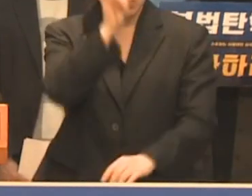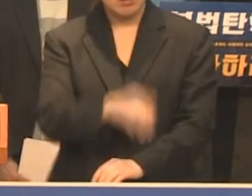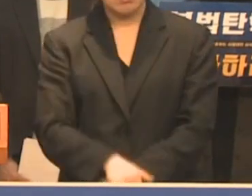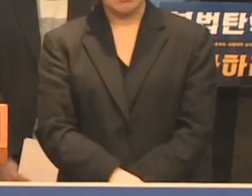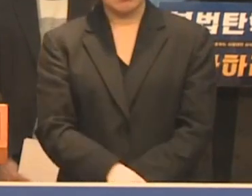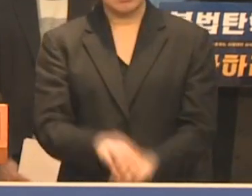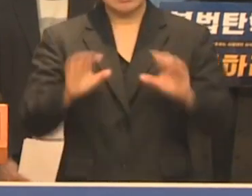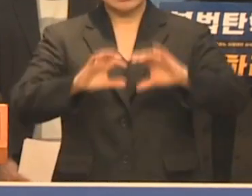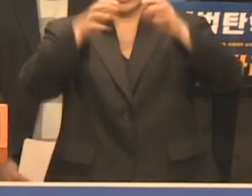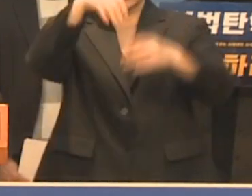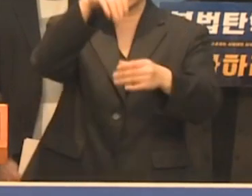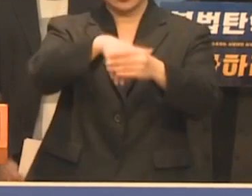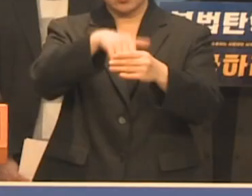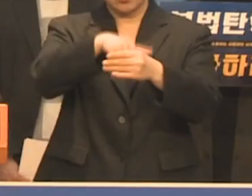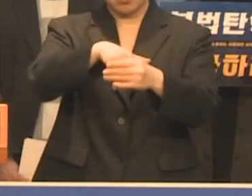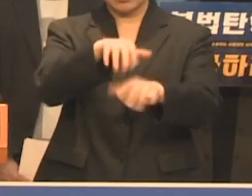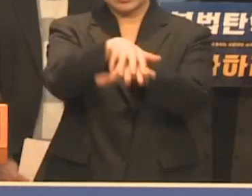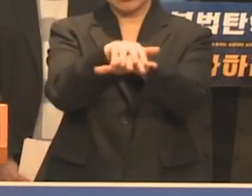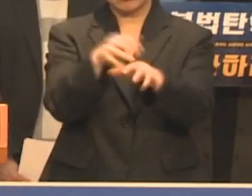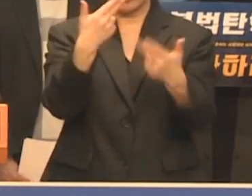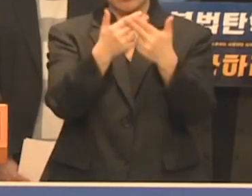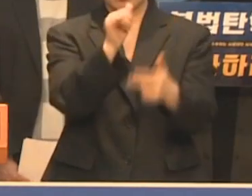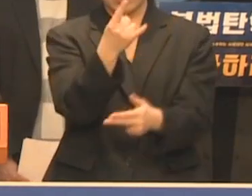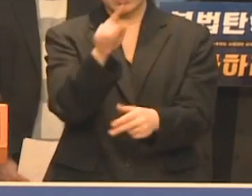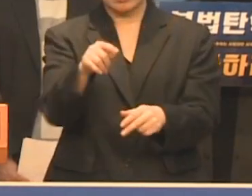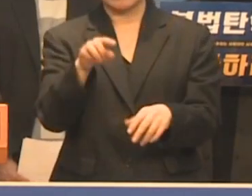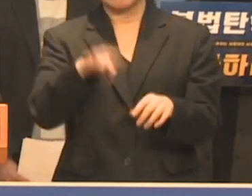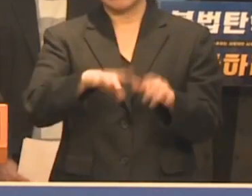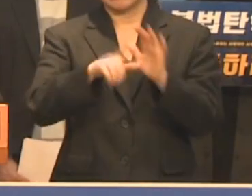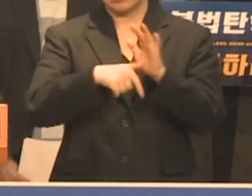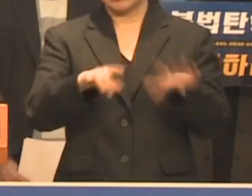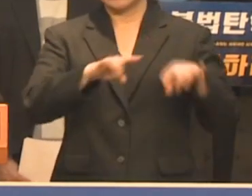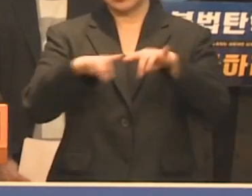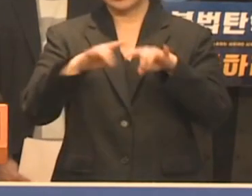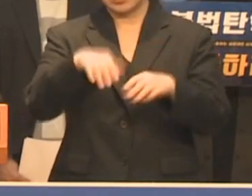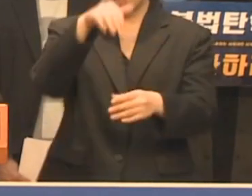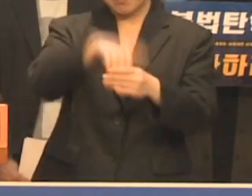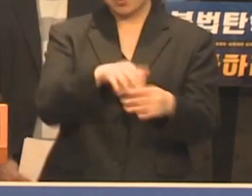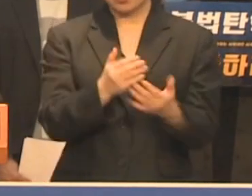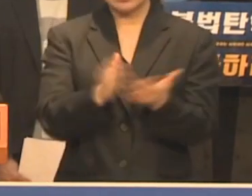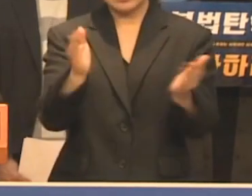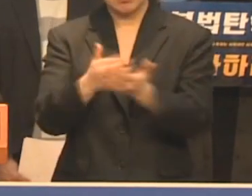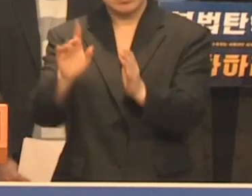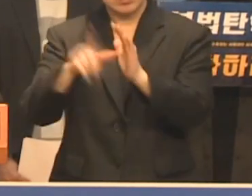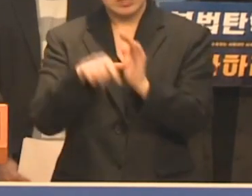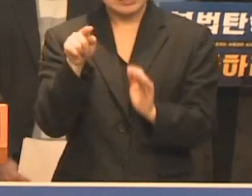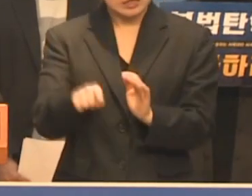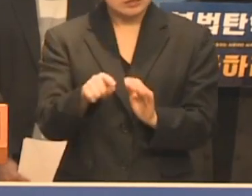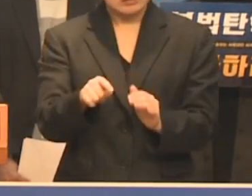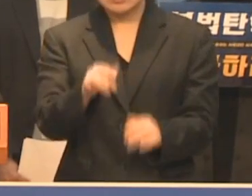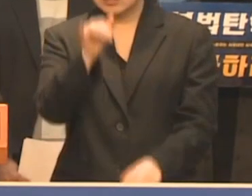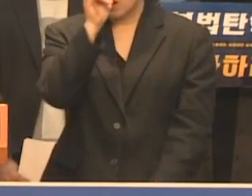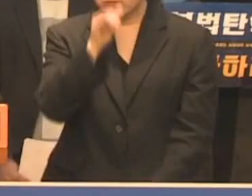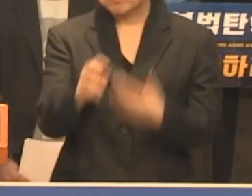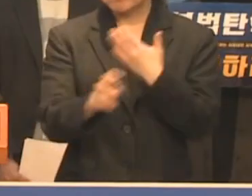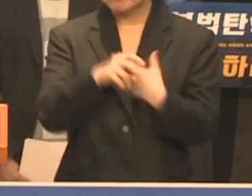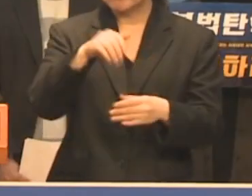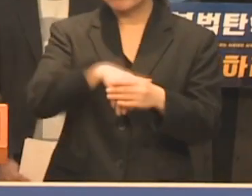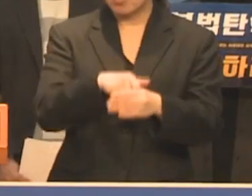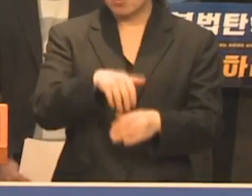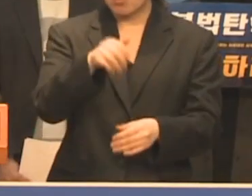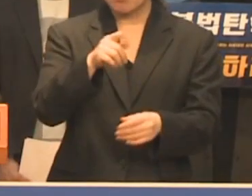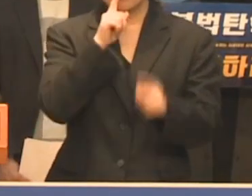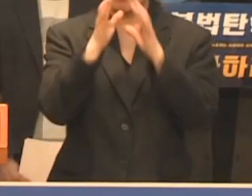특히 세계선거기구협의회 AF에서 전자개표기 및 선거관리 시스템을 여러 국가에 지원하면서 이를 도입한 국가들의 부정선거 논란이 잇따르고